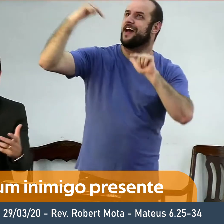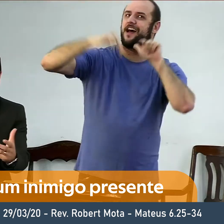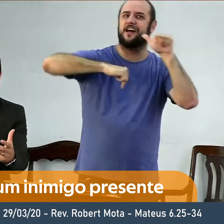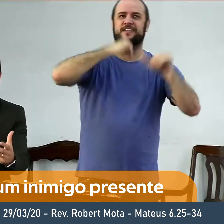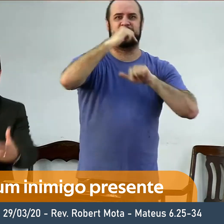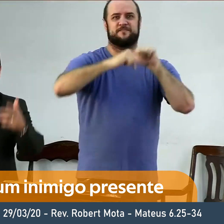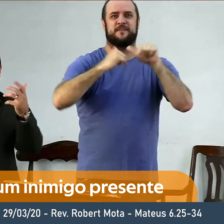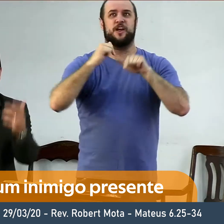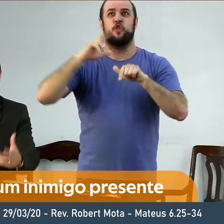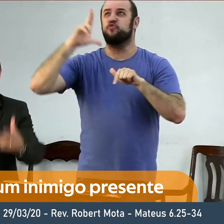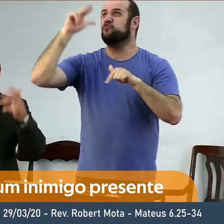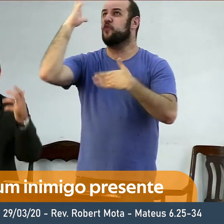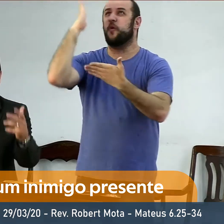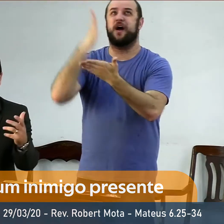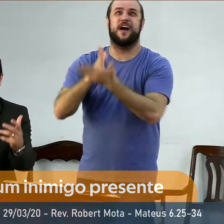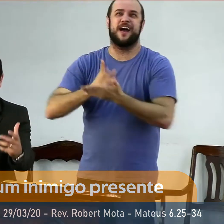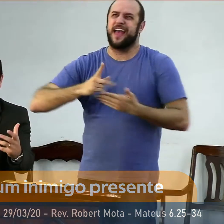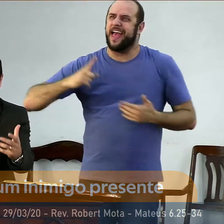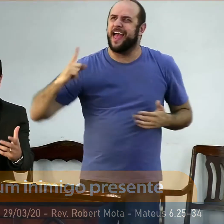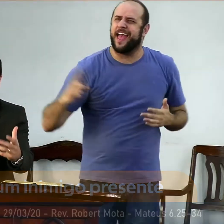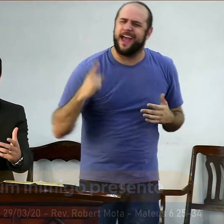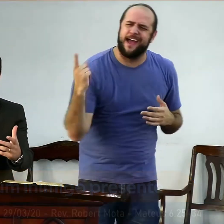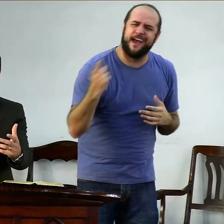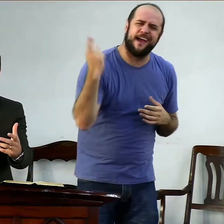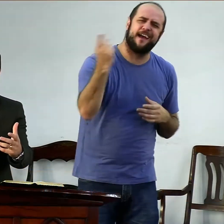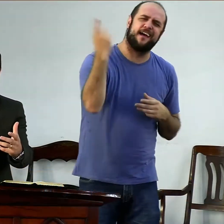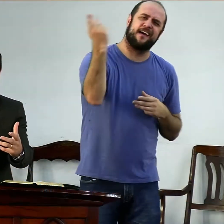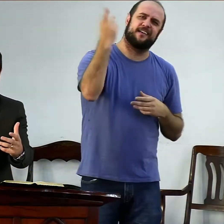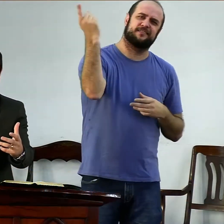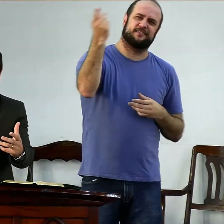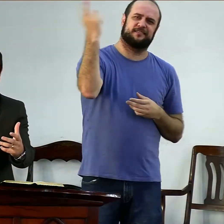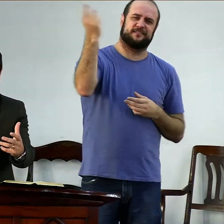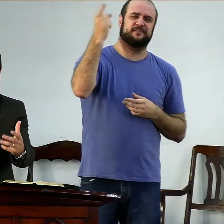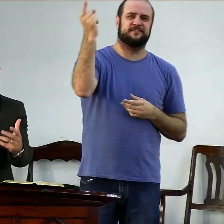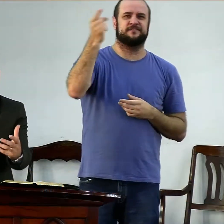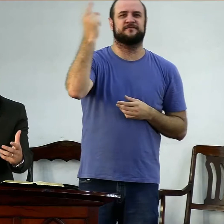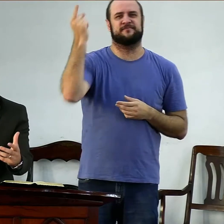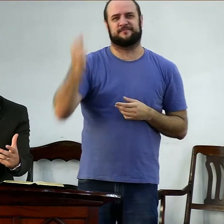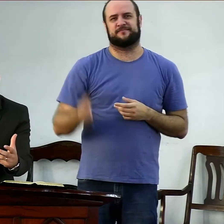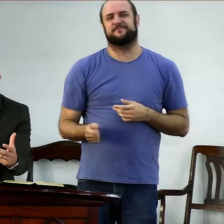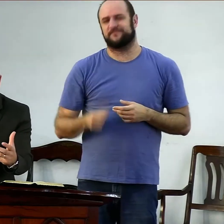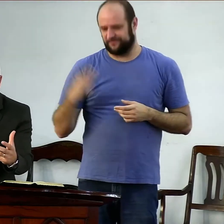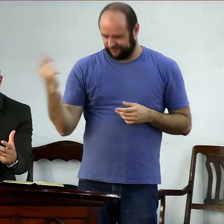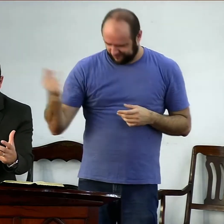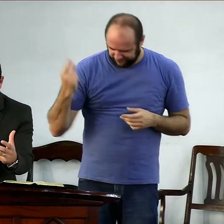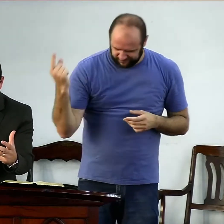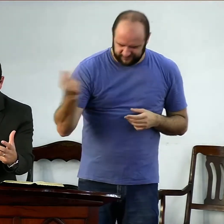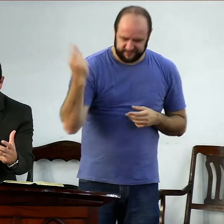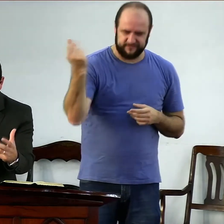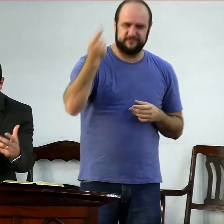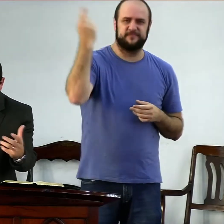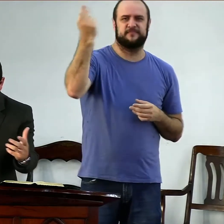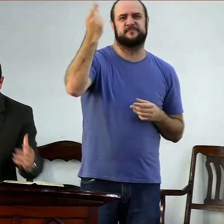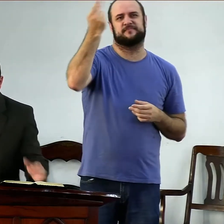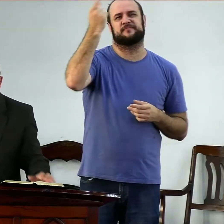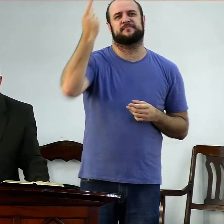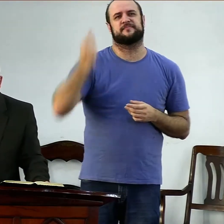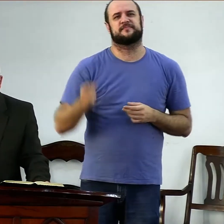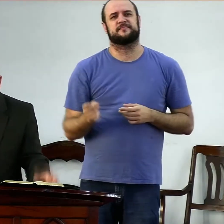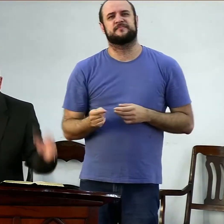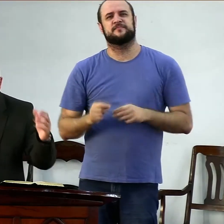são passageiros, são eternos. São eternos. Por